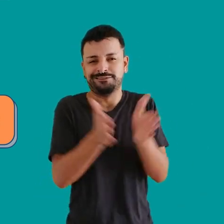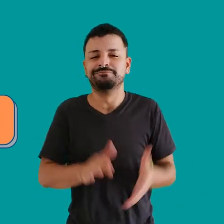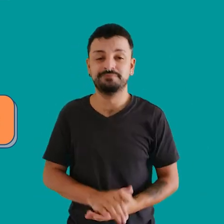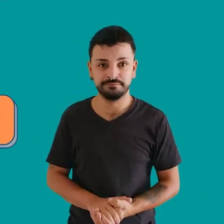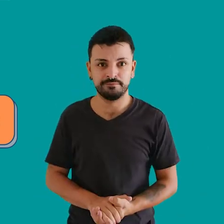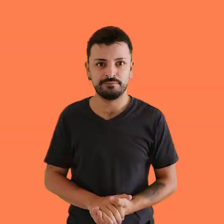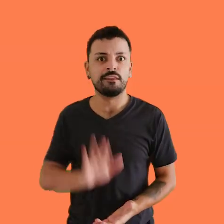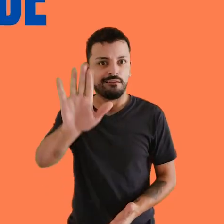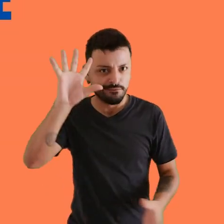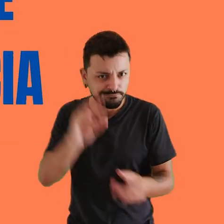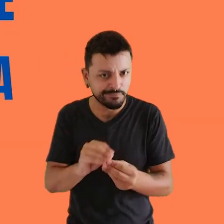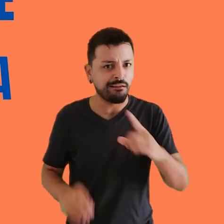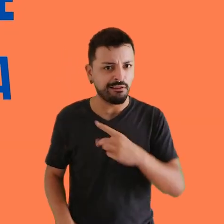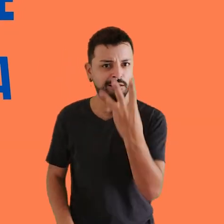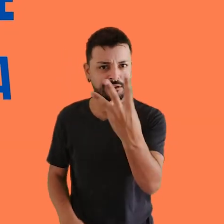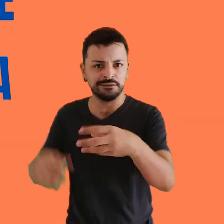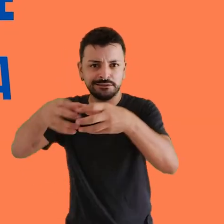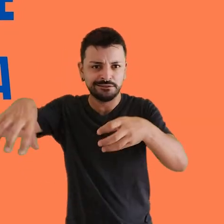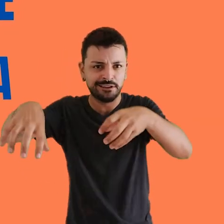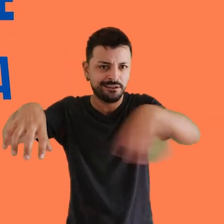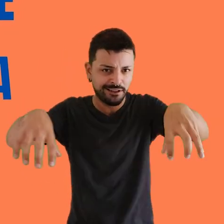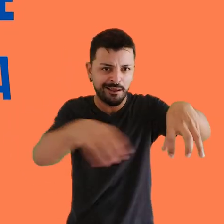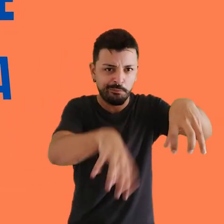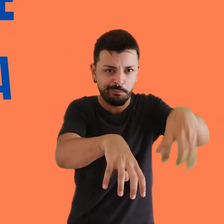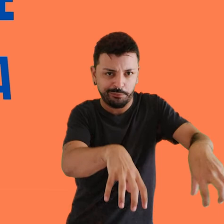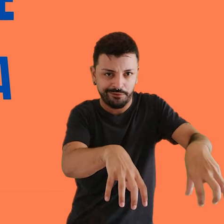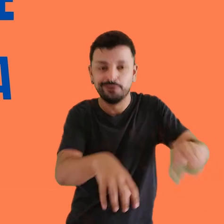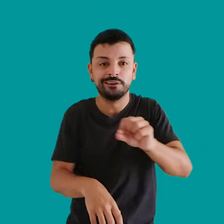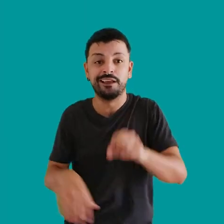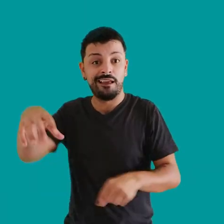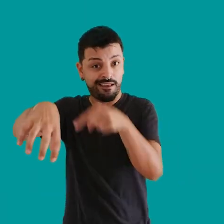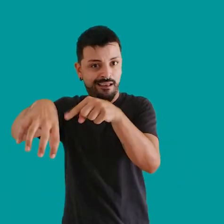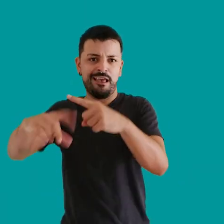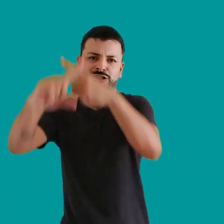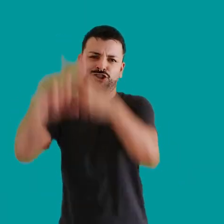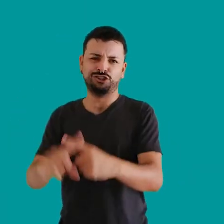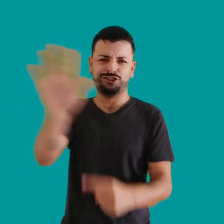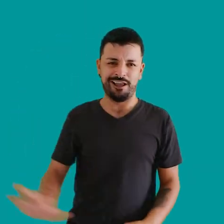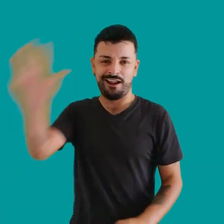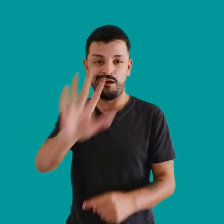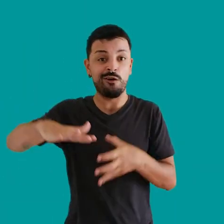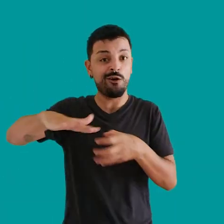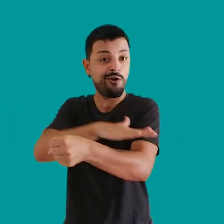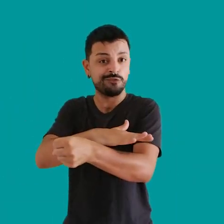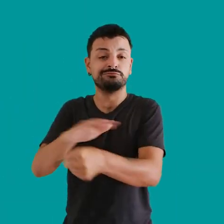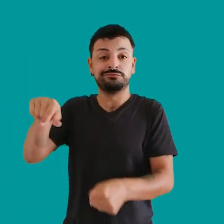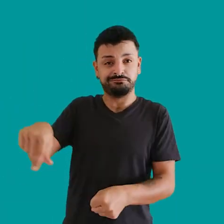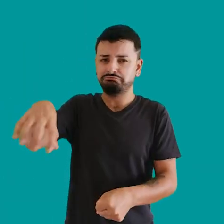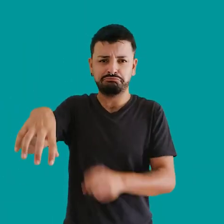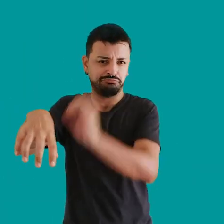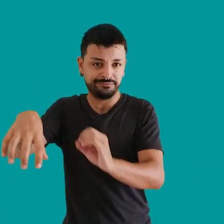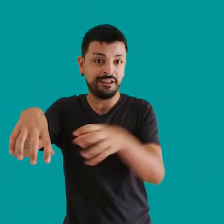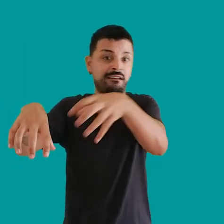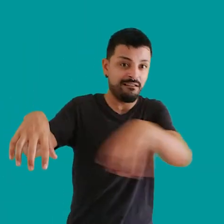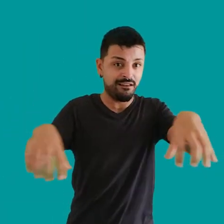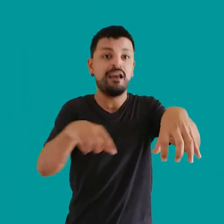meio por mês. Até aqui, já temos três categorias de concorrência: a concorrência geral, as cotas para